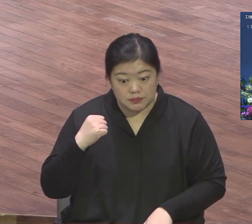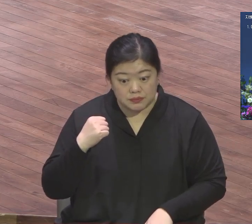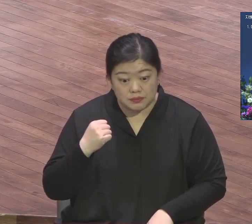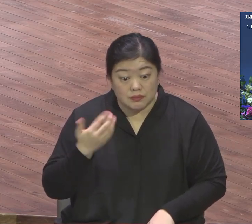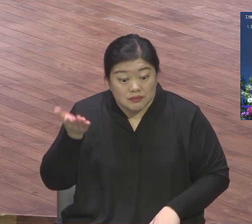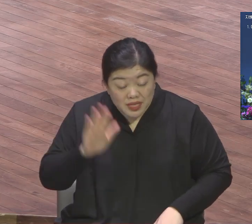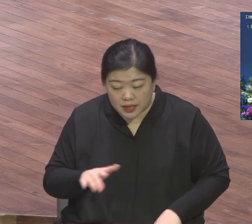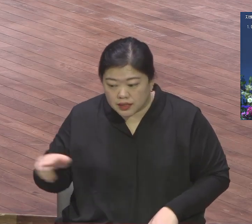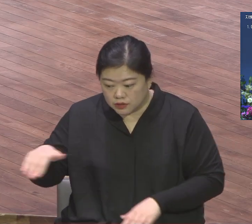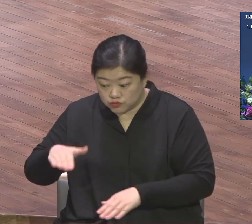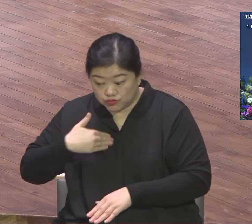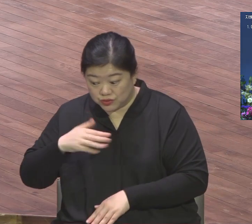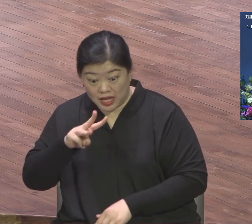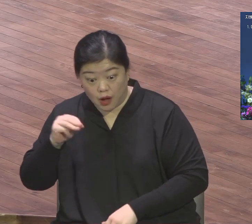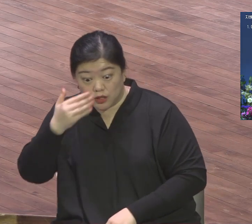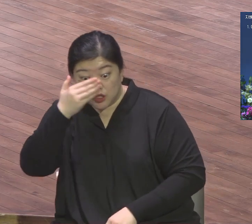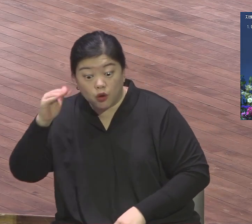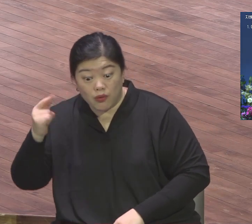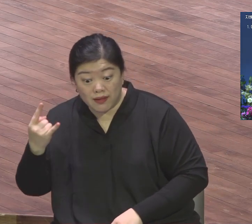아멘.